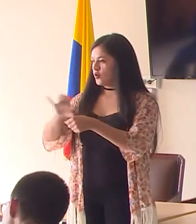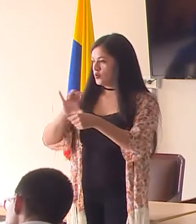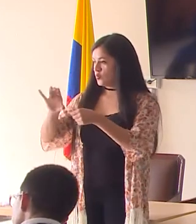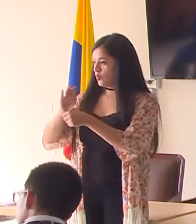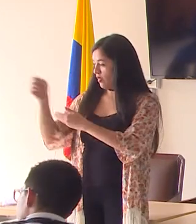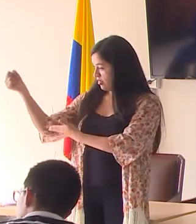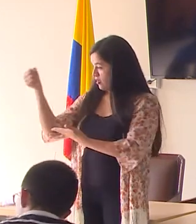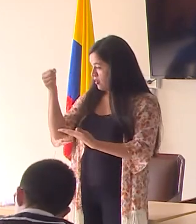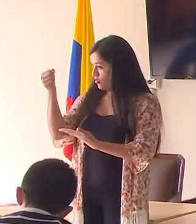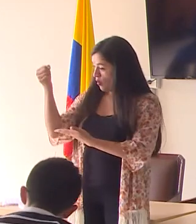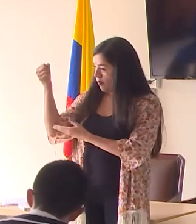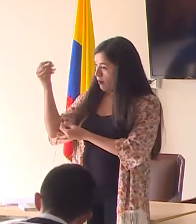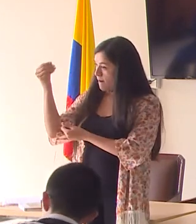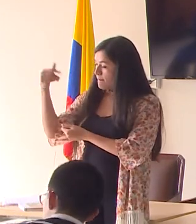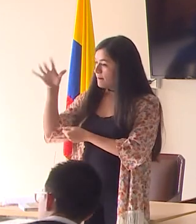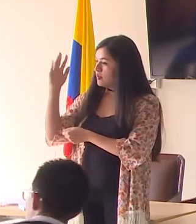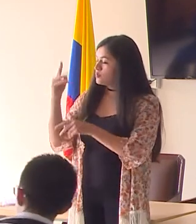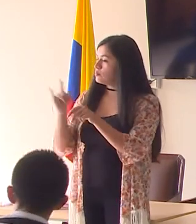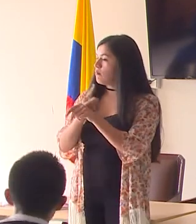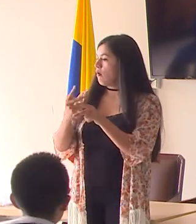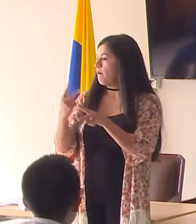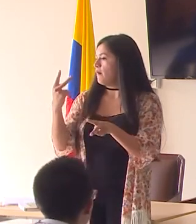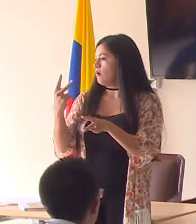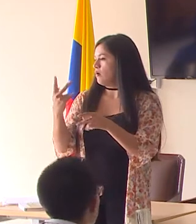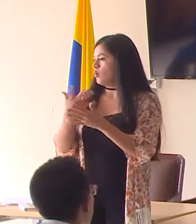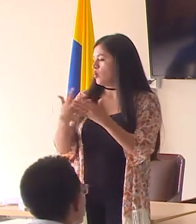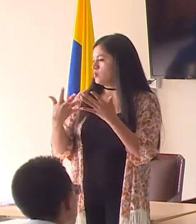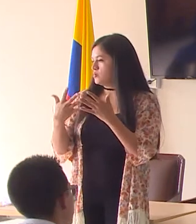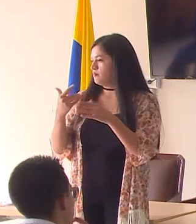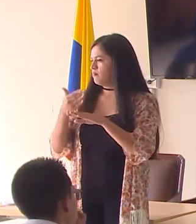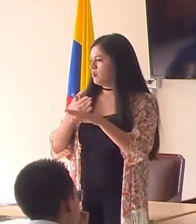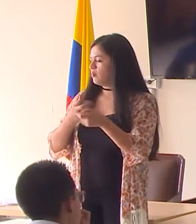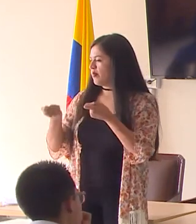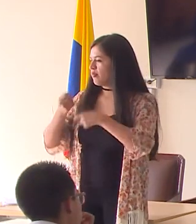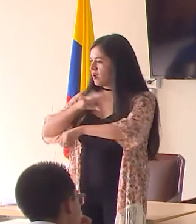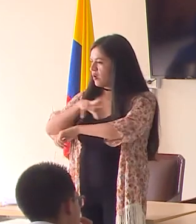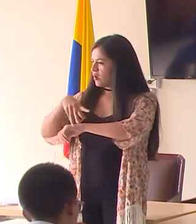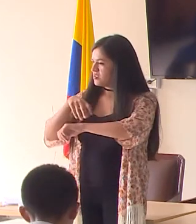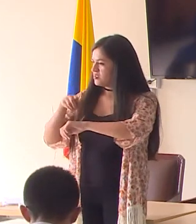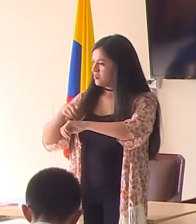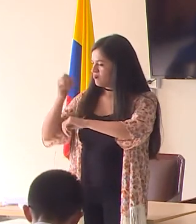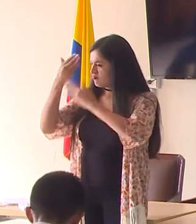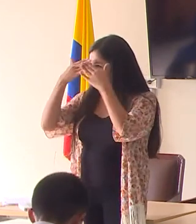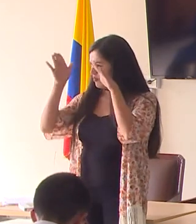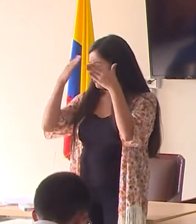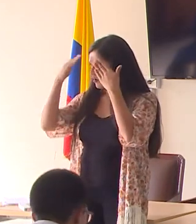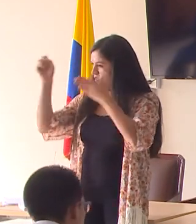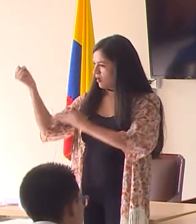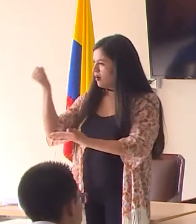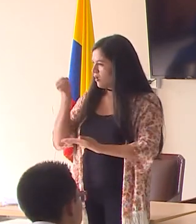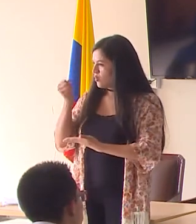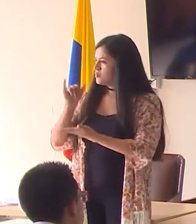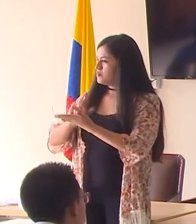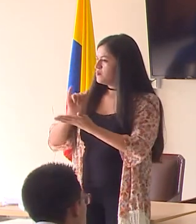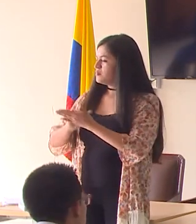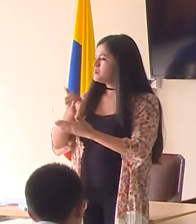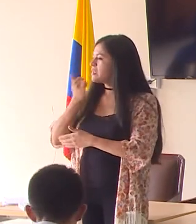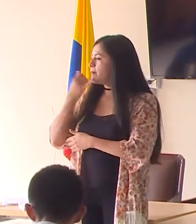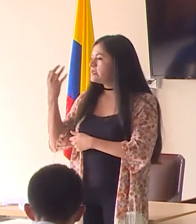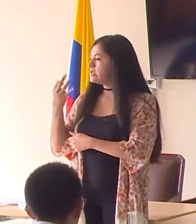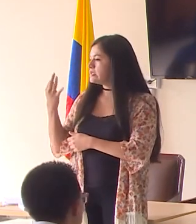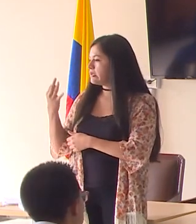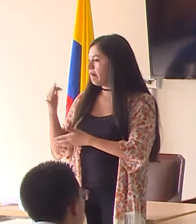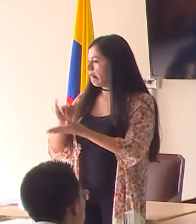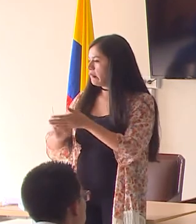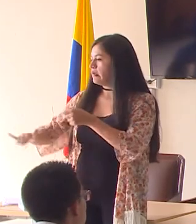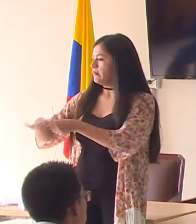asociados a la gestión del riesgo y si no es una gestión democrática pues esos recursos terminan siendo capturados lo mismo otra vez qué pasa siempre por